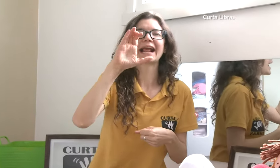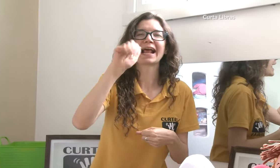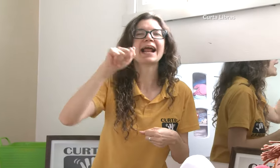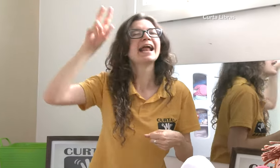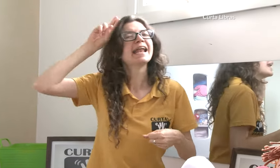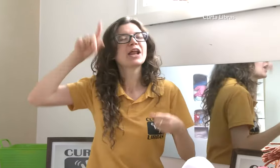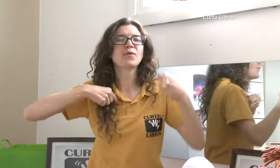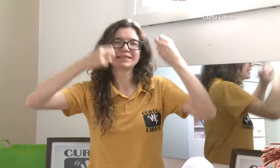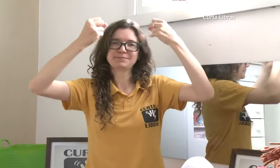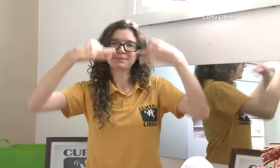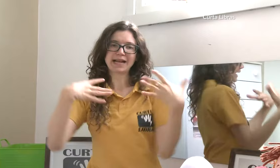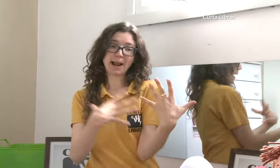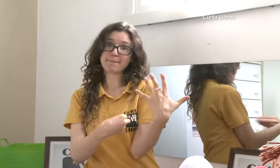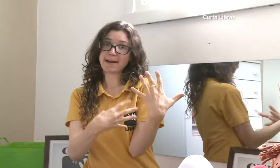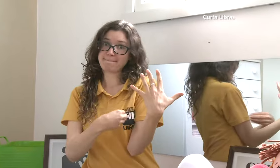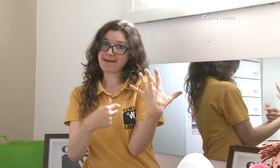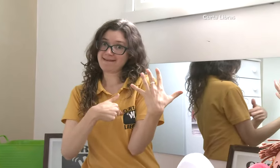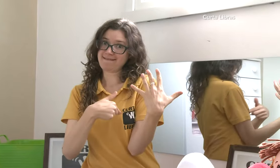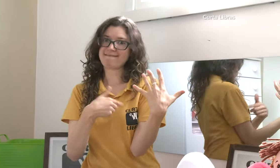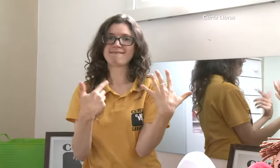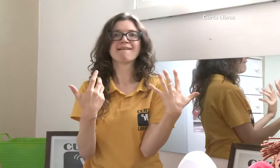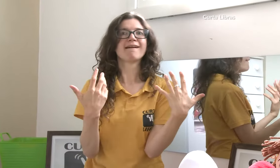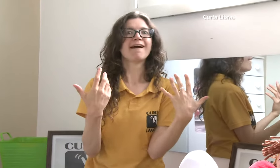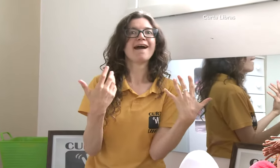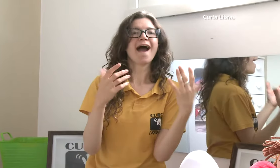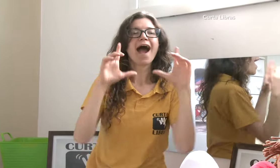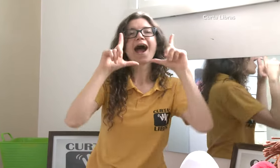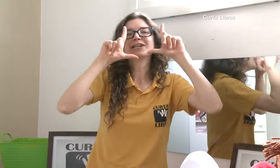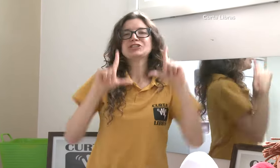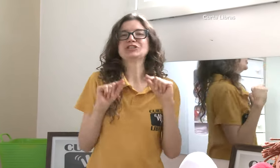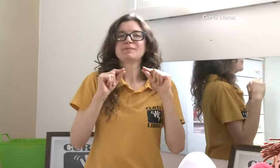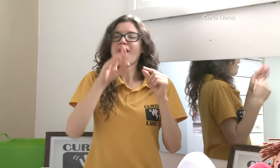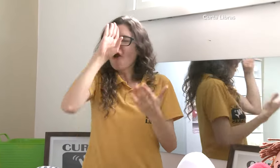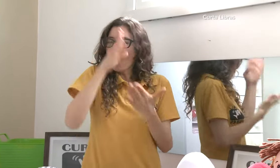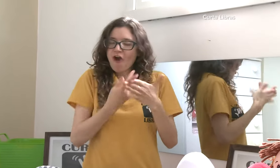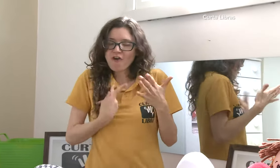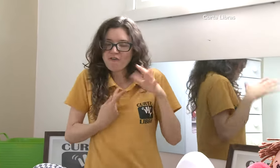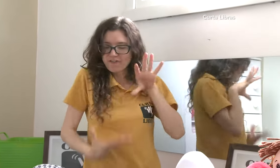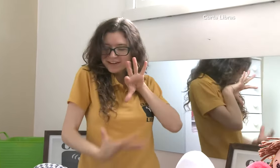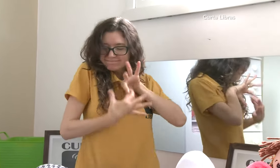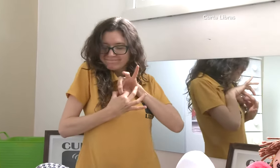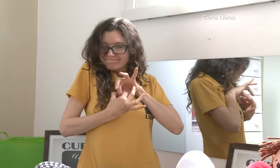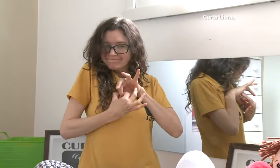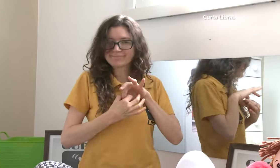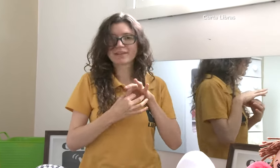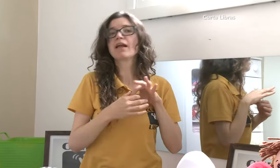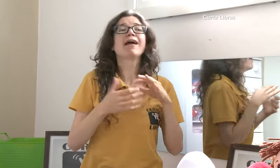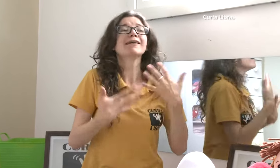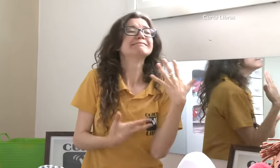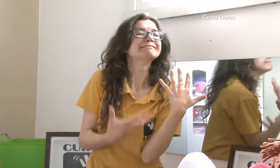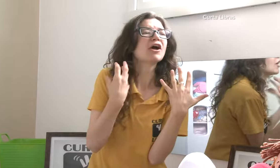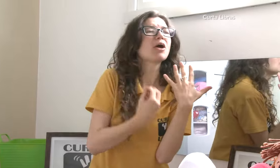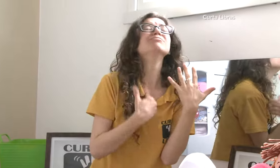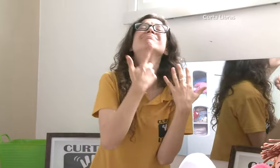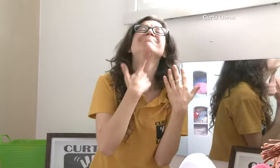de confiança entre a mãe e o bebê, na mesma maneira que a amamentação. No sling, o bebê dorme mais, se